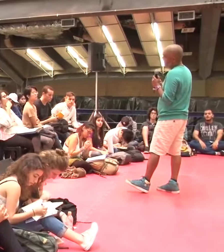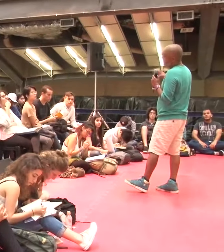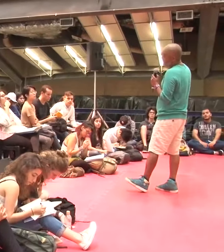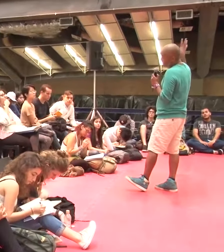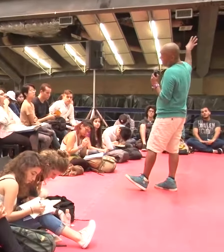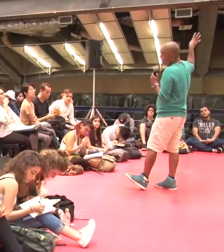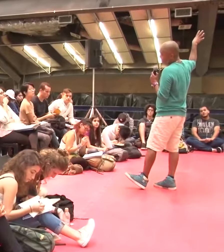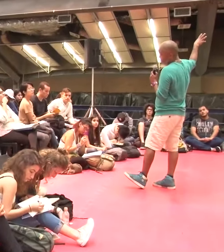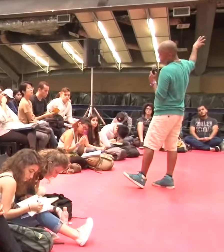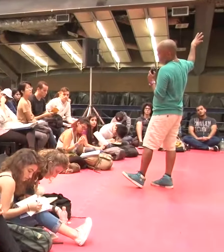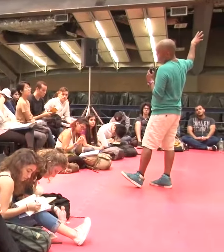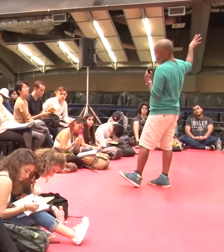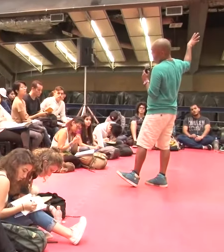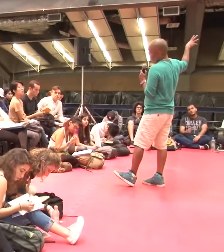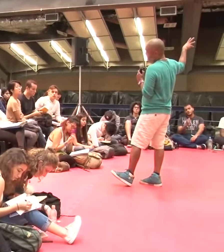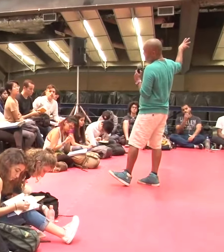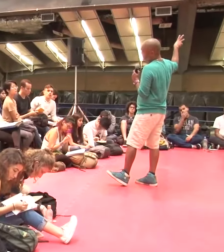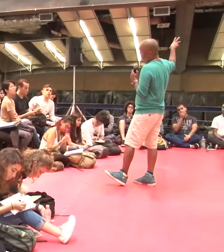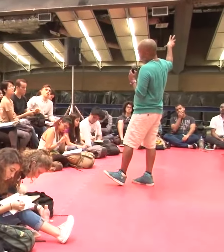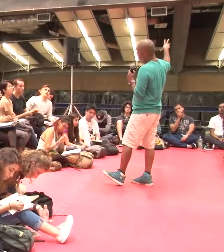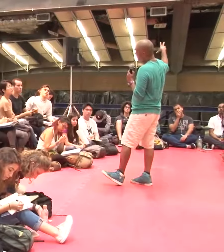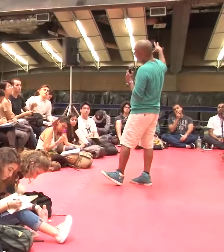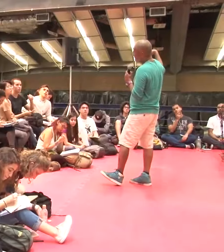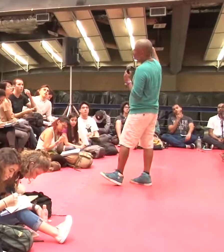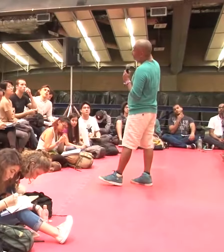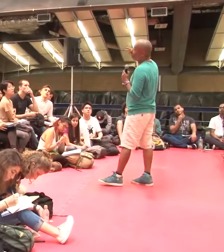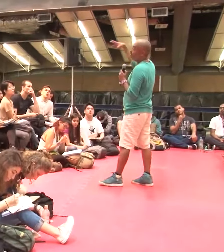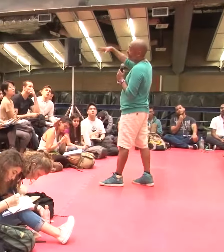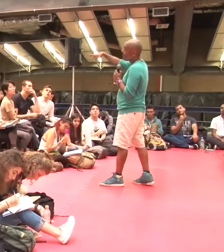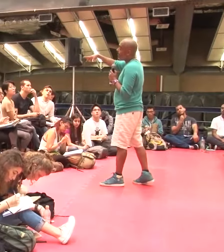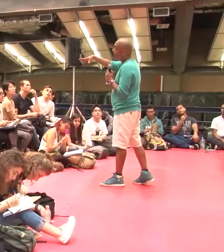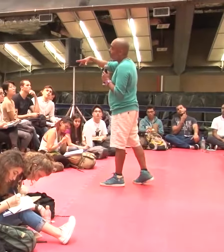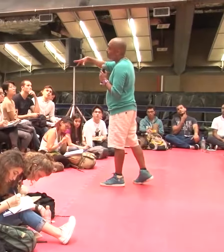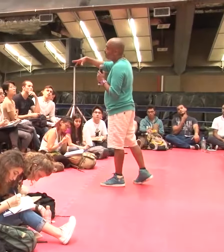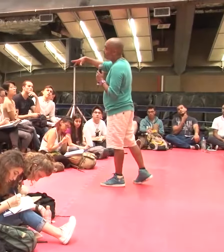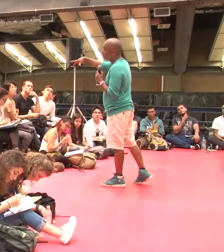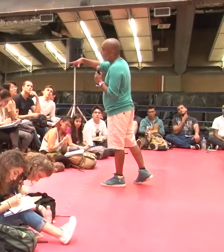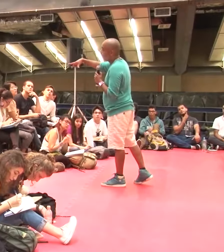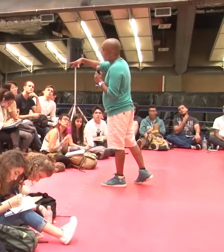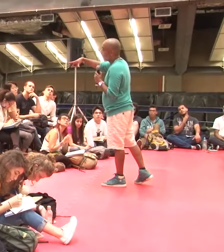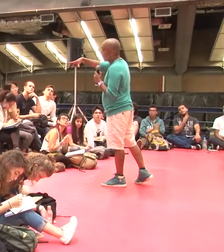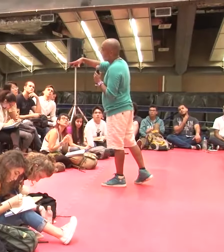Né? Naquele contexto do século XIX, talvez ela fosse uma libertária.